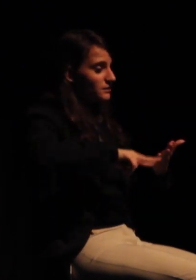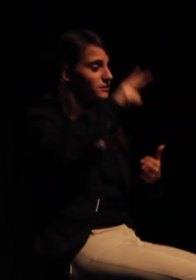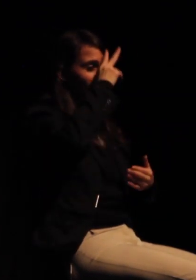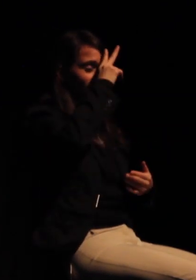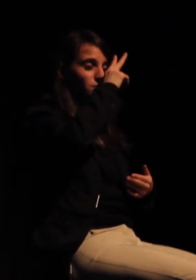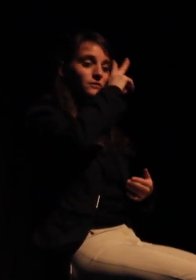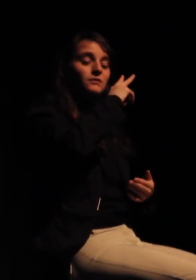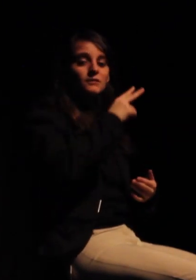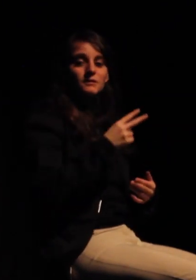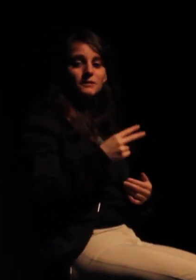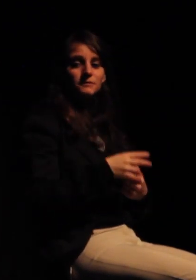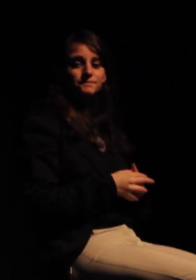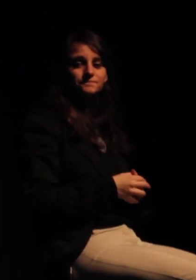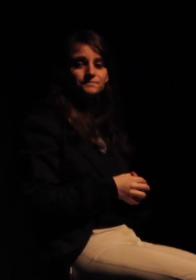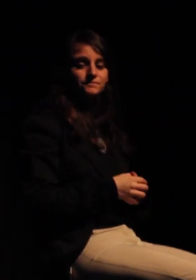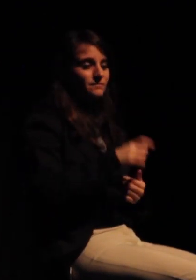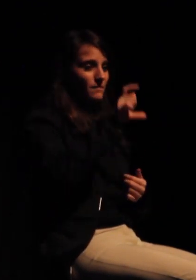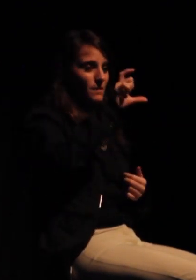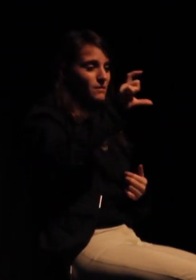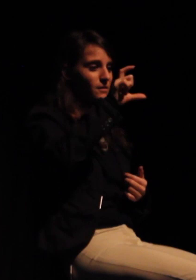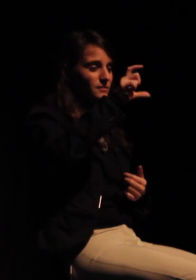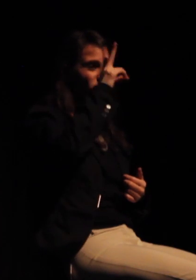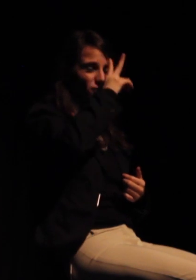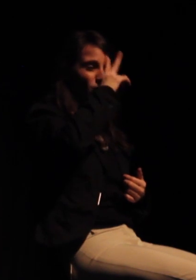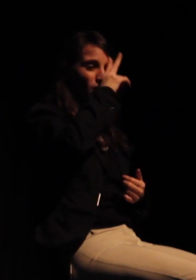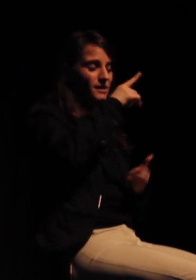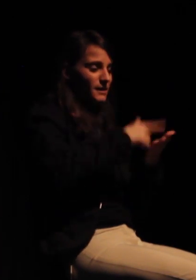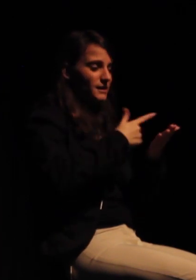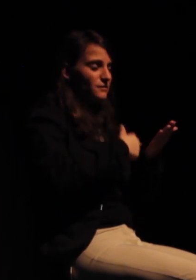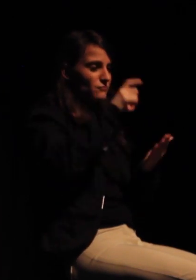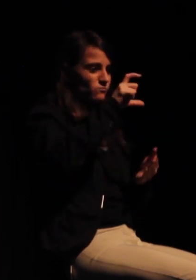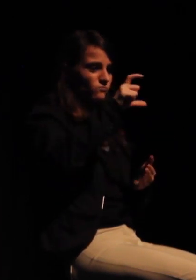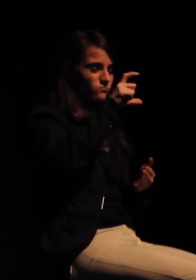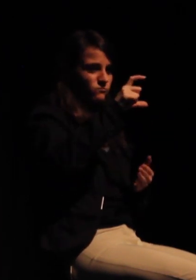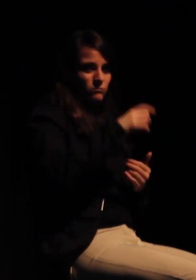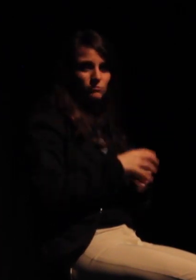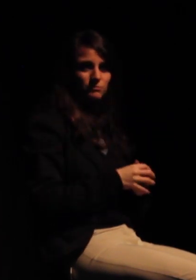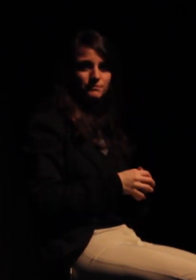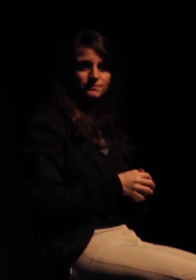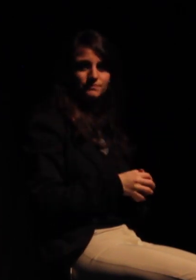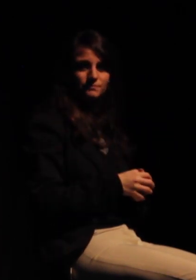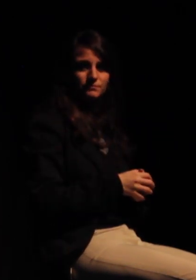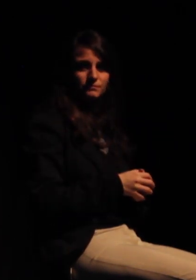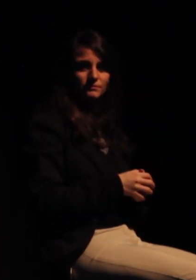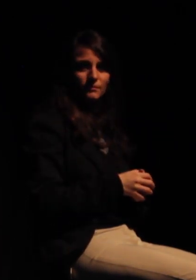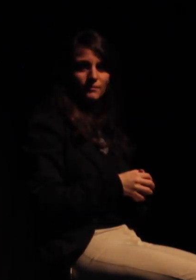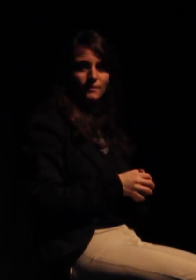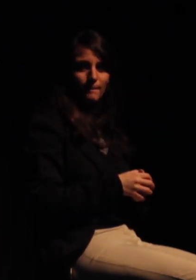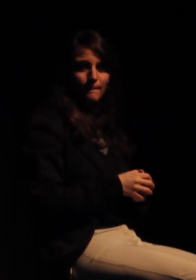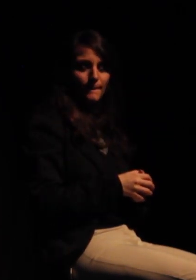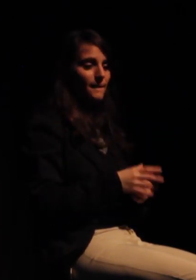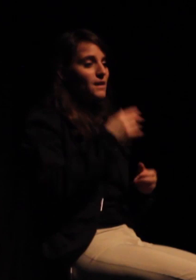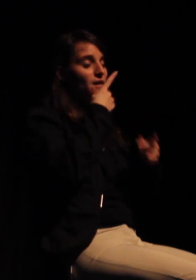os contos da Carochinha. Ela tinha um volume grosso, assim, que eu lembro, talvez eu exagere, mas para mim ele não.